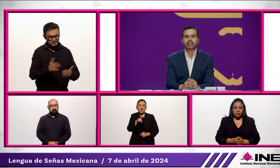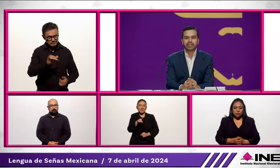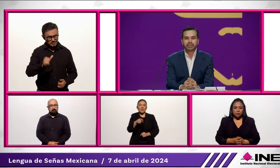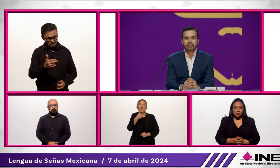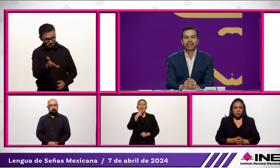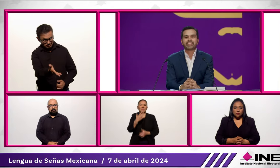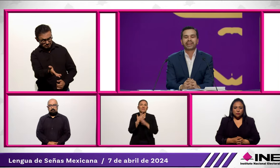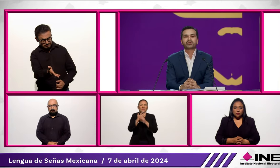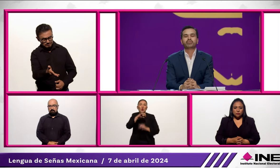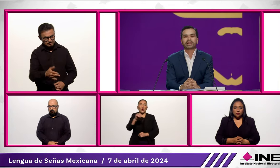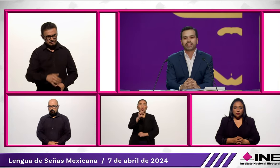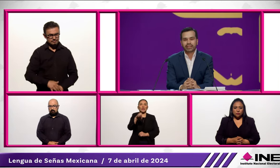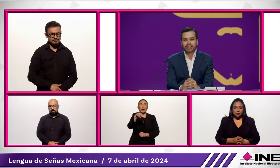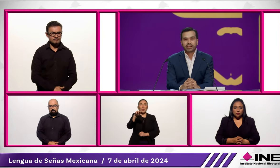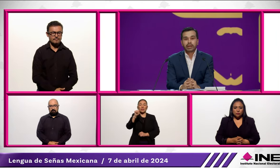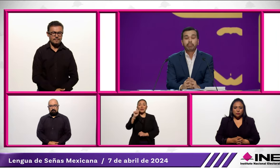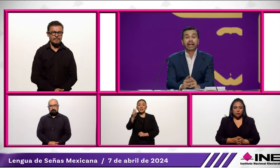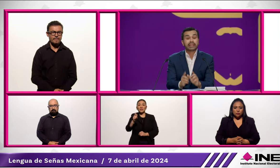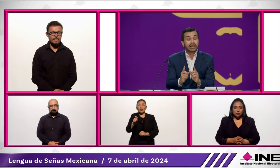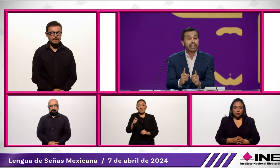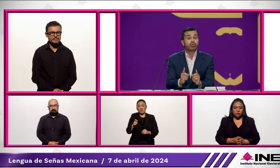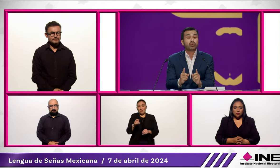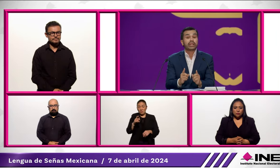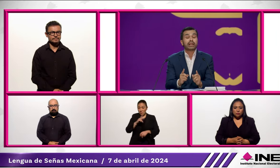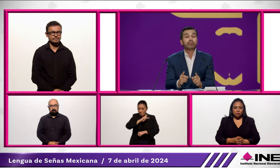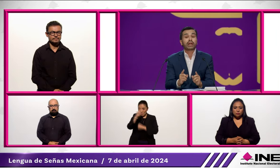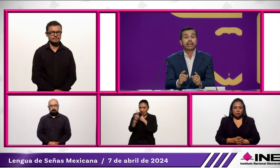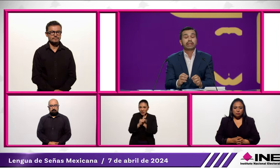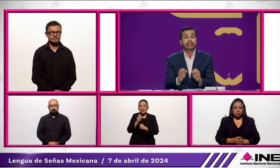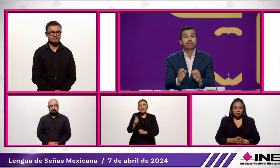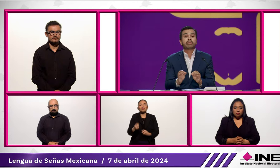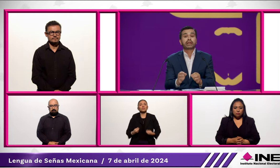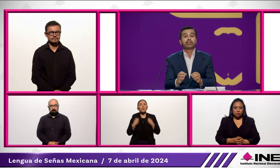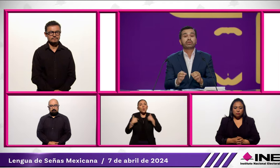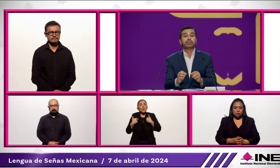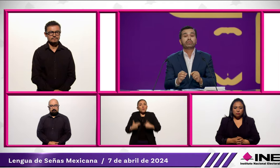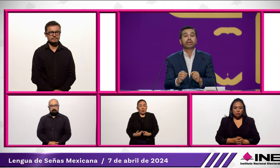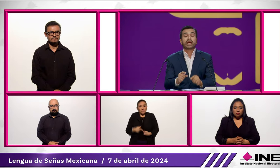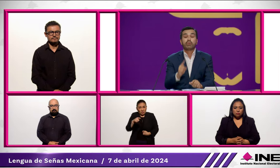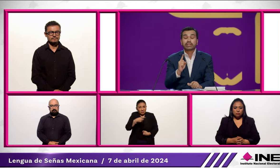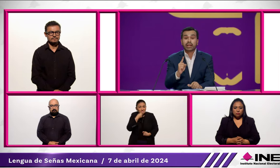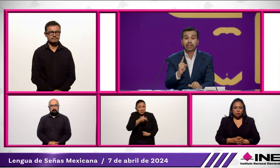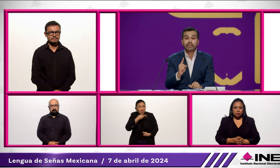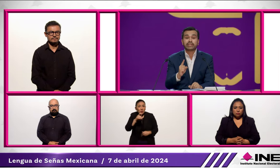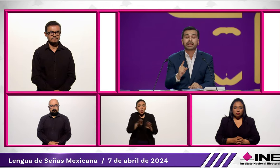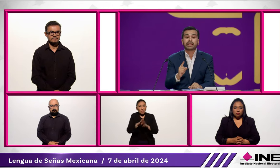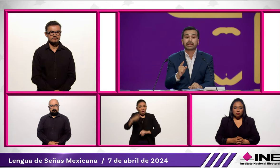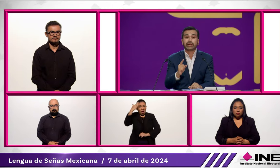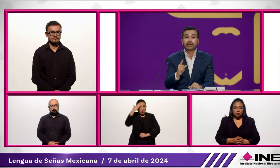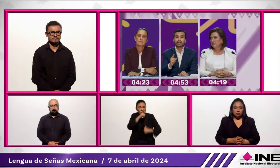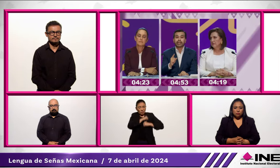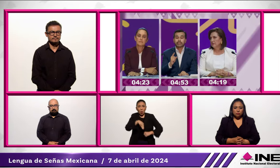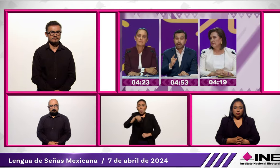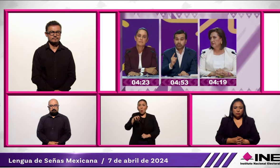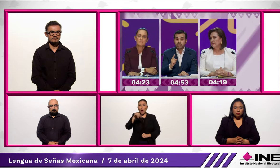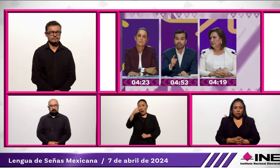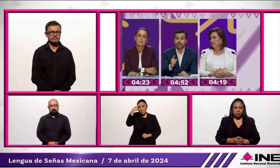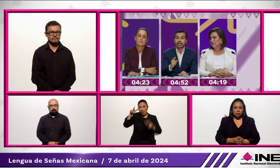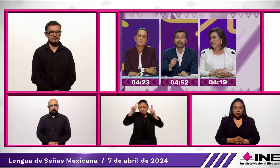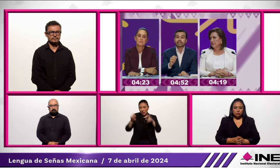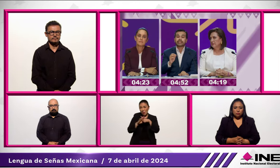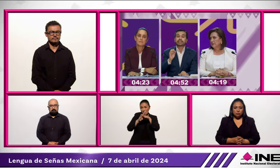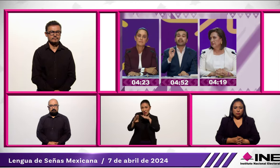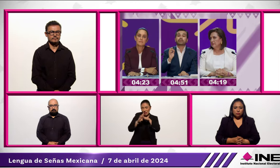José Martí, patria es humanidad. Para tener autoridad moral en el tema migratorio, en nuestra defensa de las